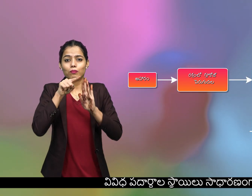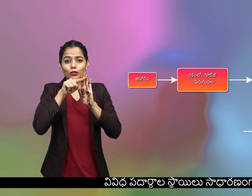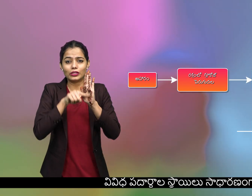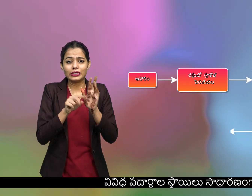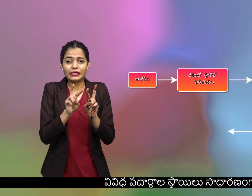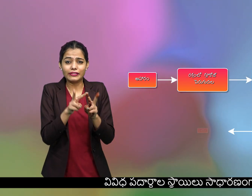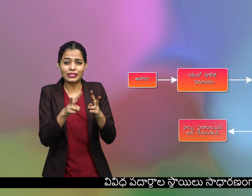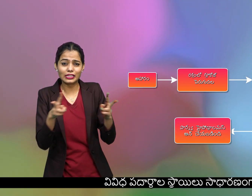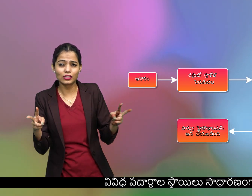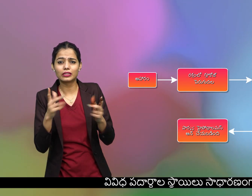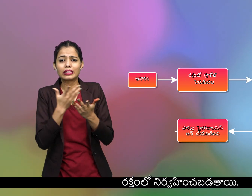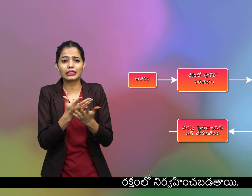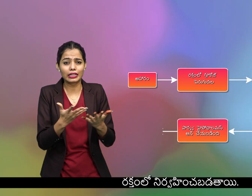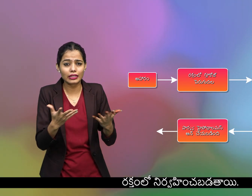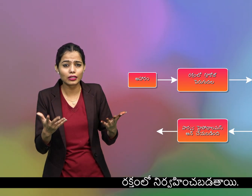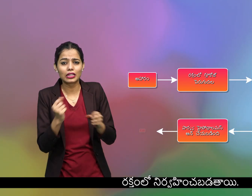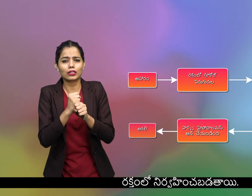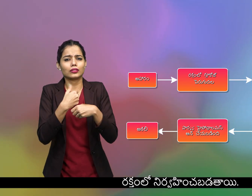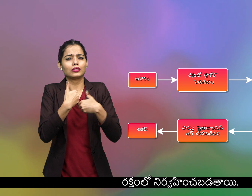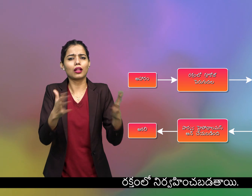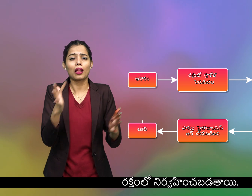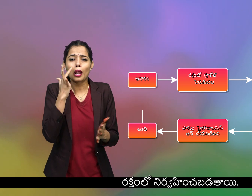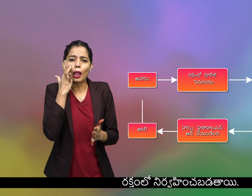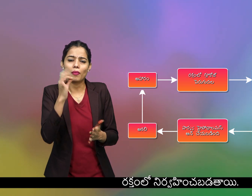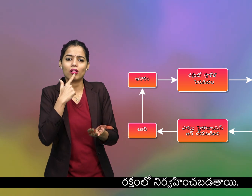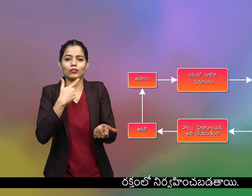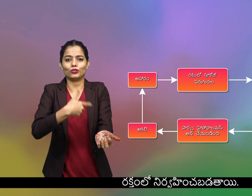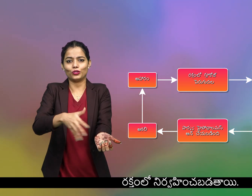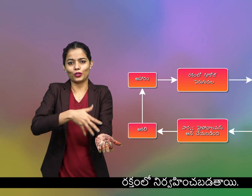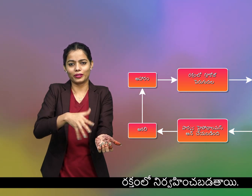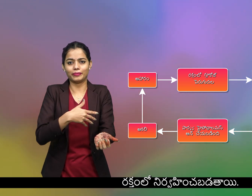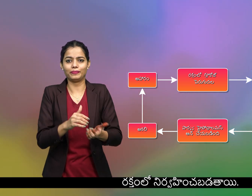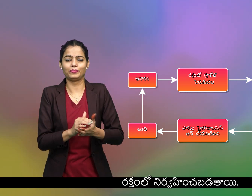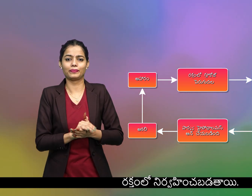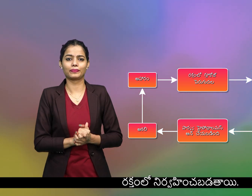వివిధ పదార్థాల స్థాయిలు సాధారణంగా రక్తంలో నిర్వహించబడతాయి.